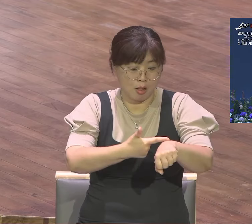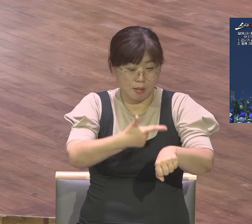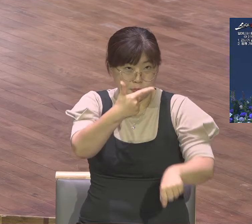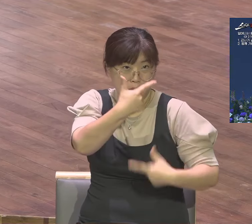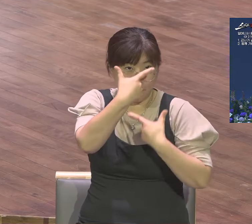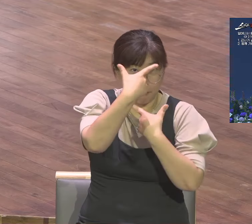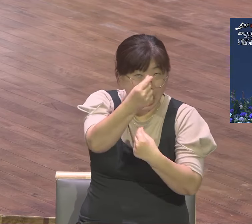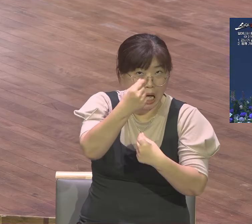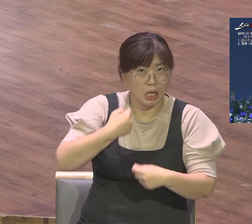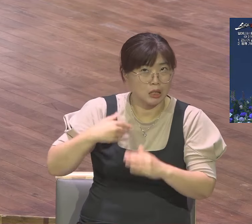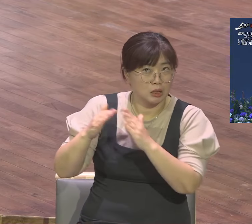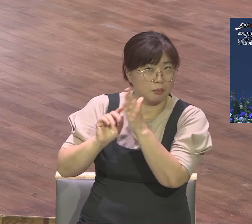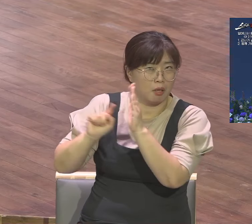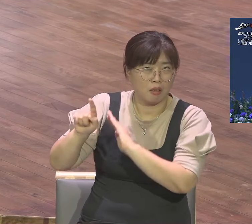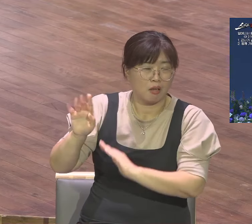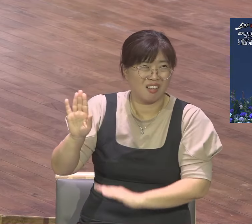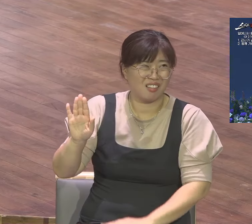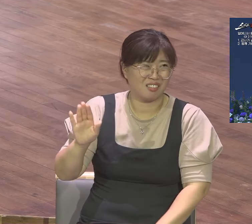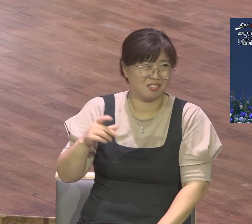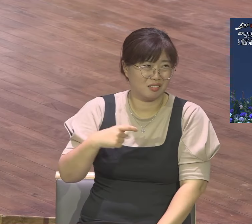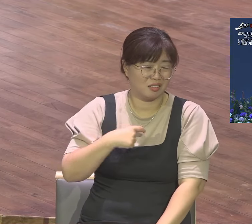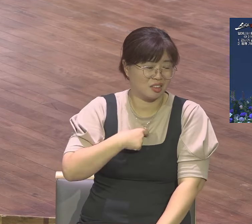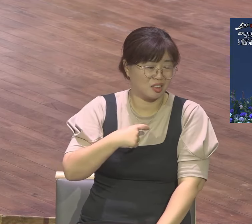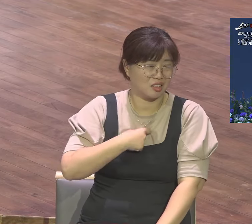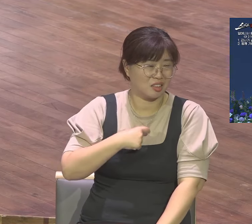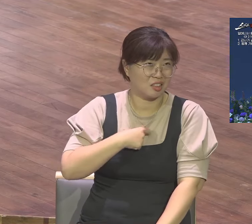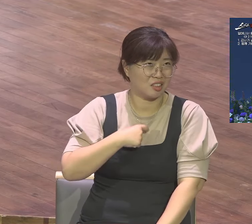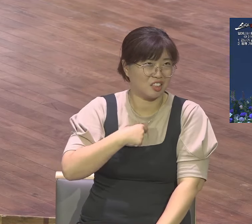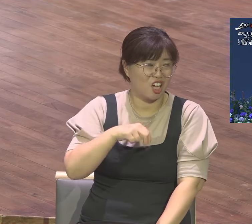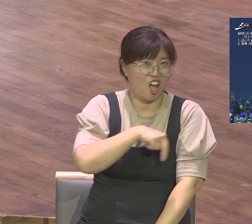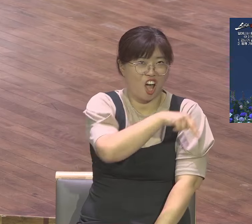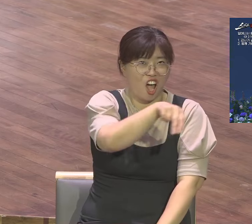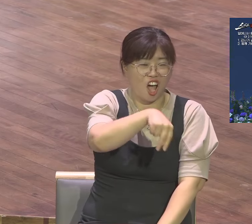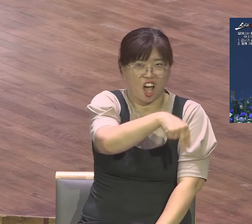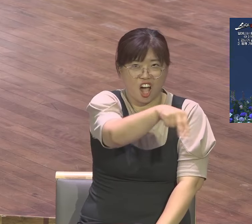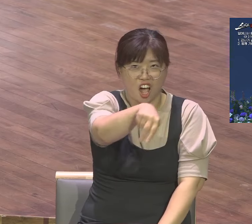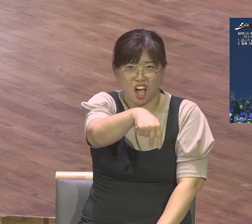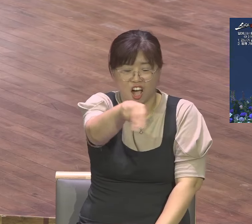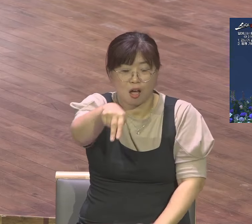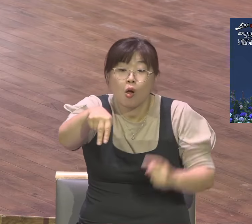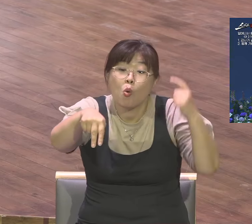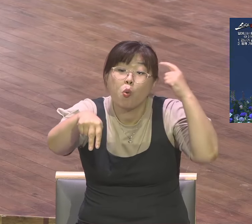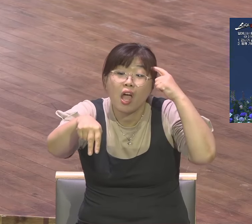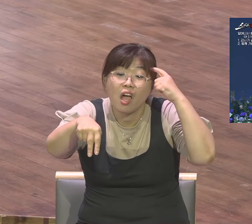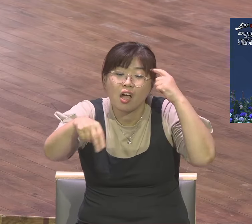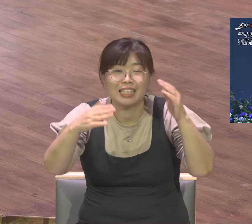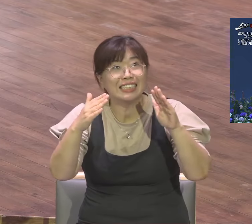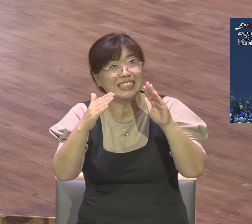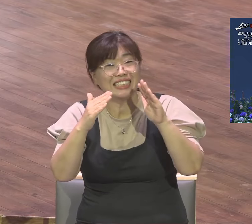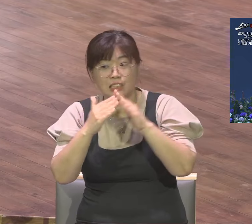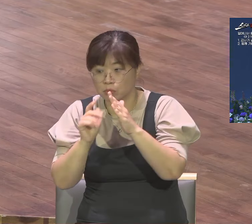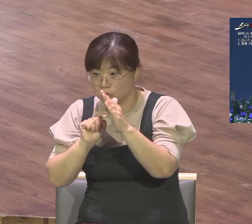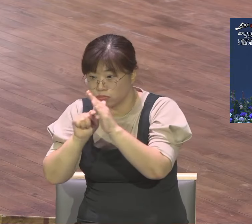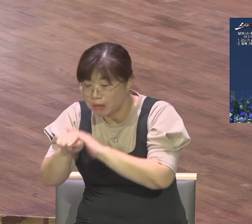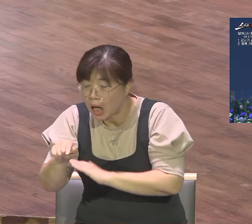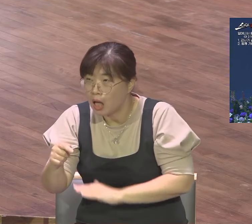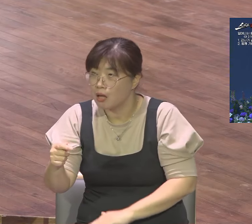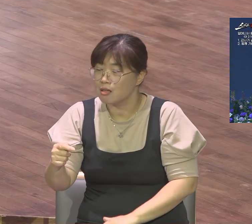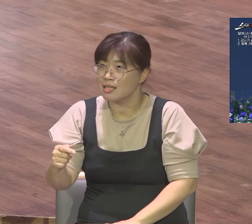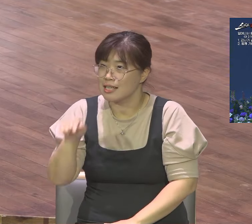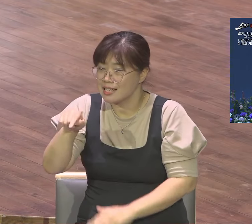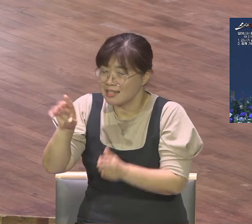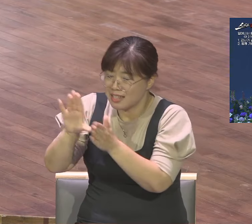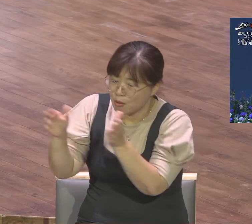집에 가면 막 따지고 막 경상남으로 쪼져버리면요. 집에 안 갑니다. 안 가. 집에 안 가고 빙빙